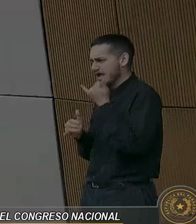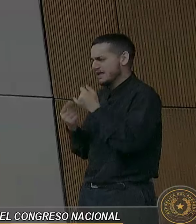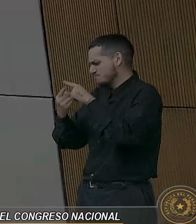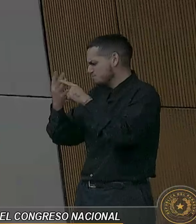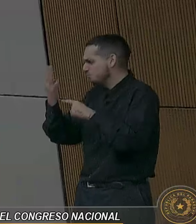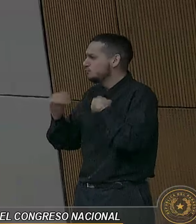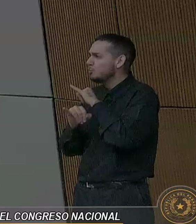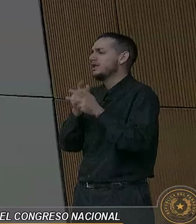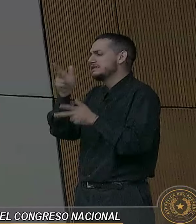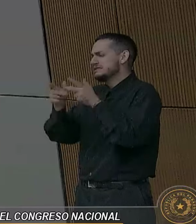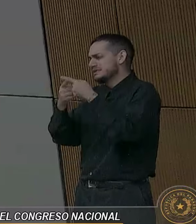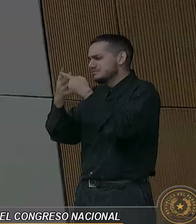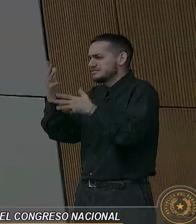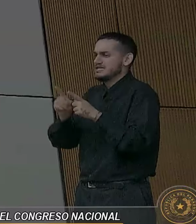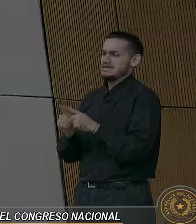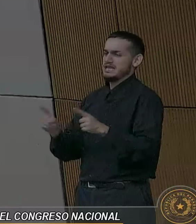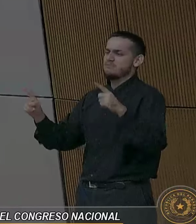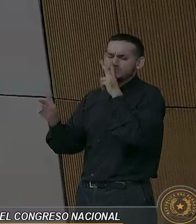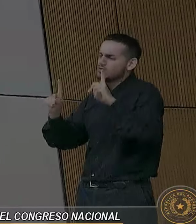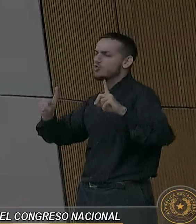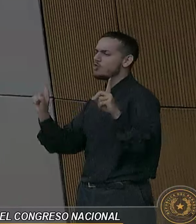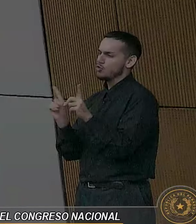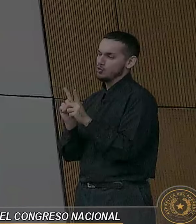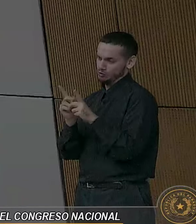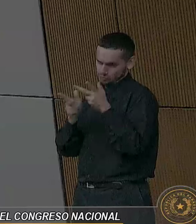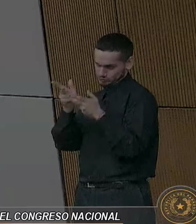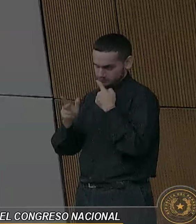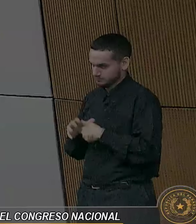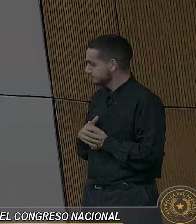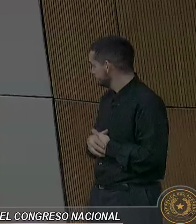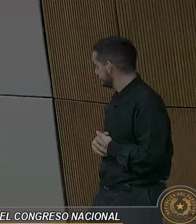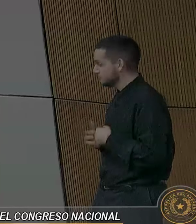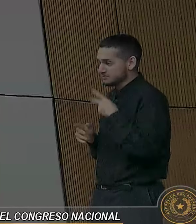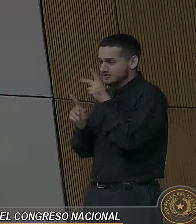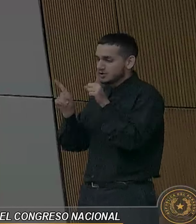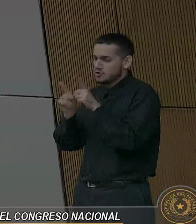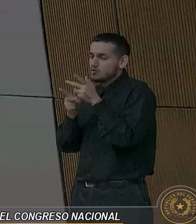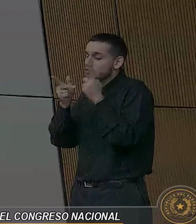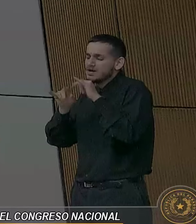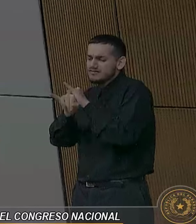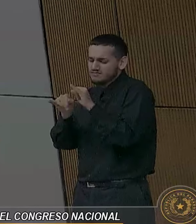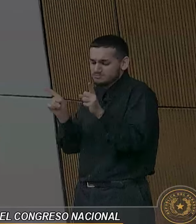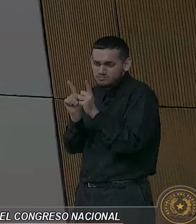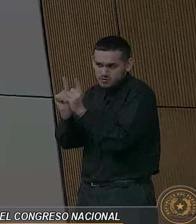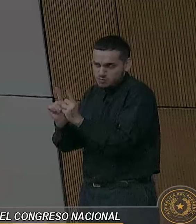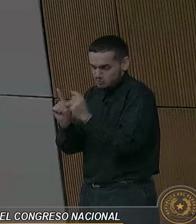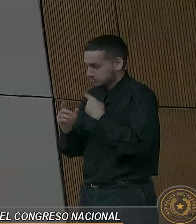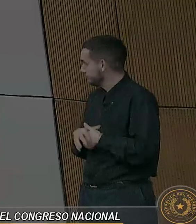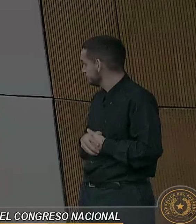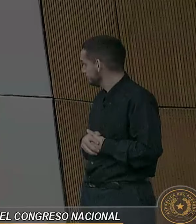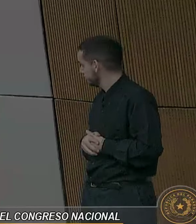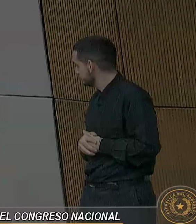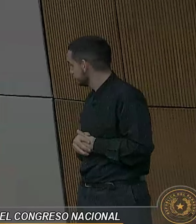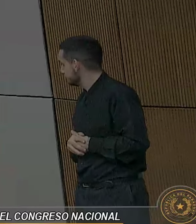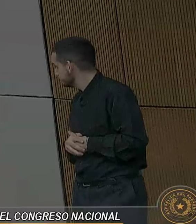decir, pero me redundo en sintetizo con esto para terminar, de que